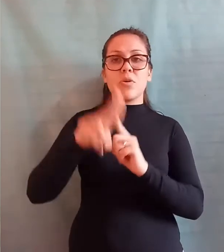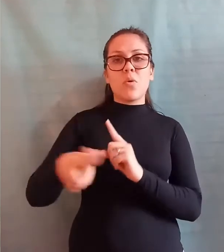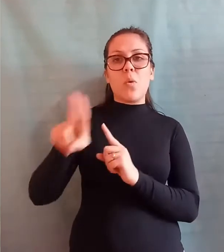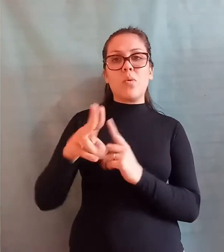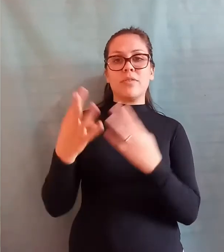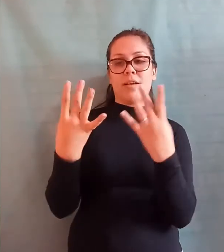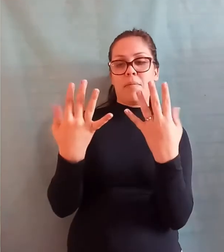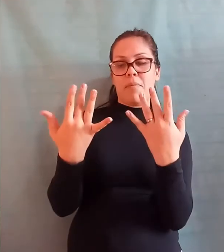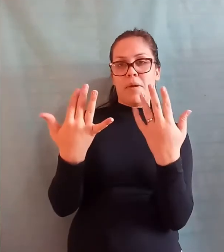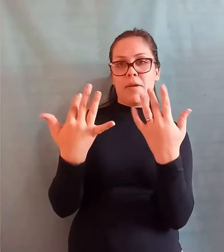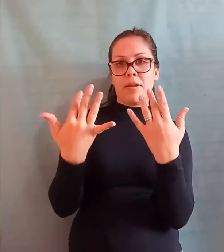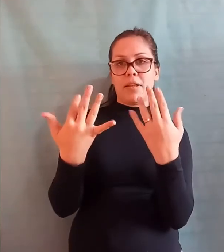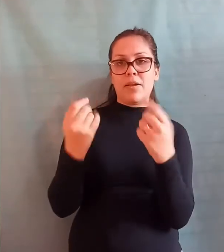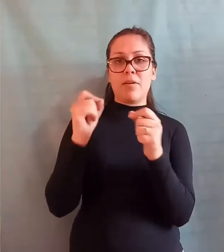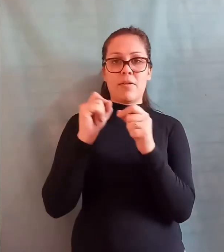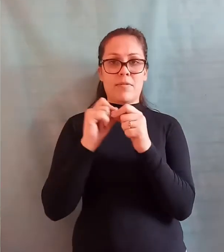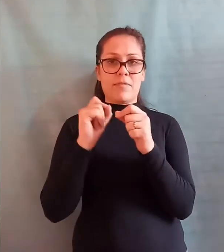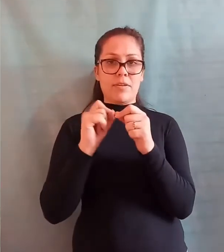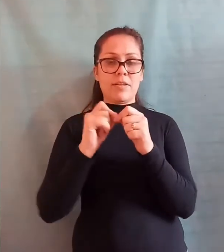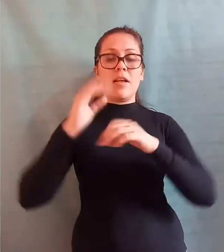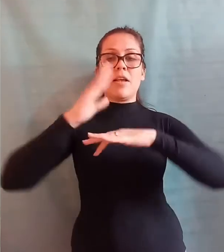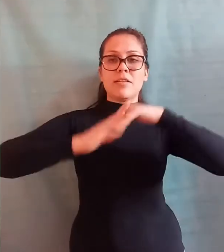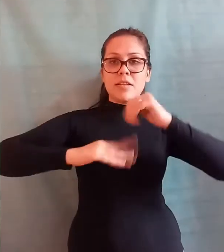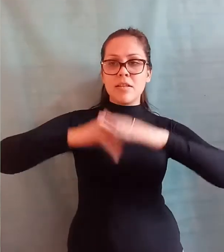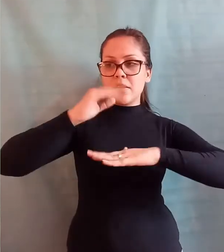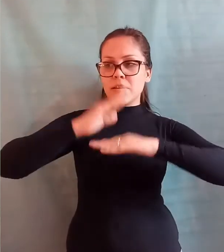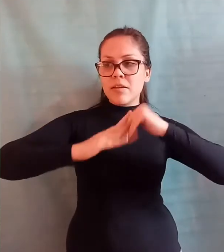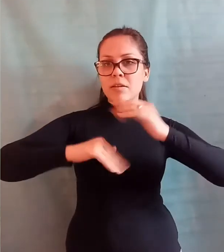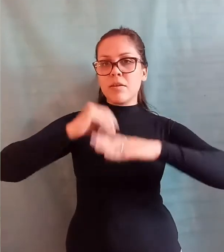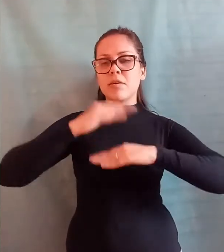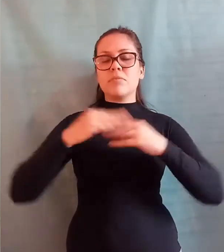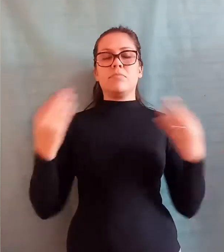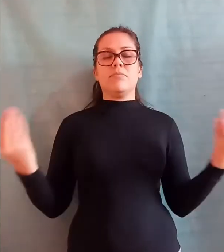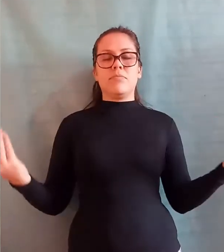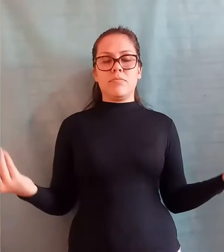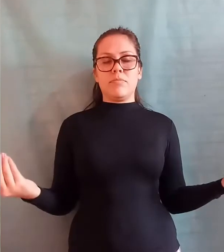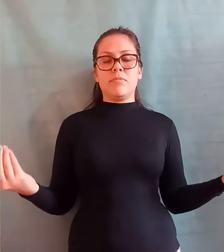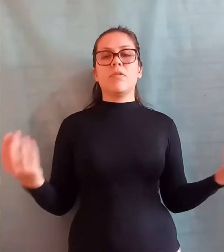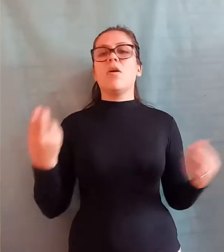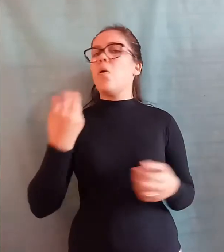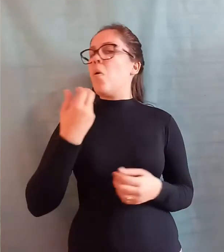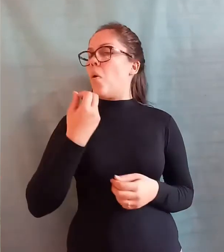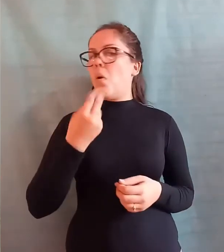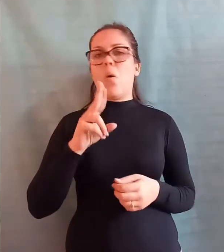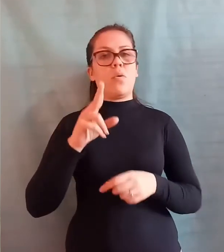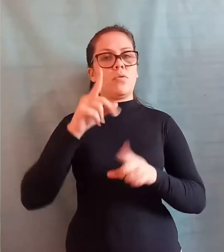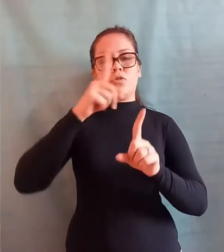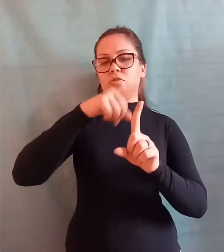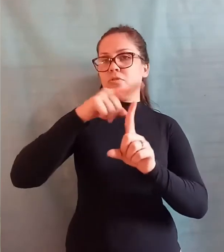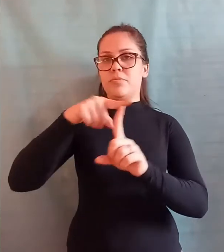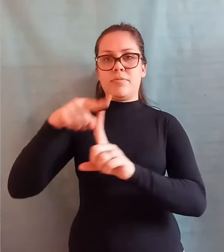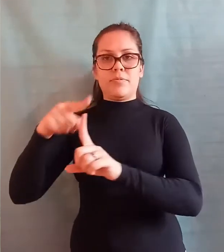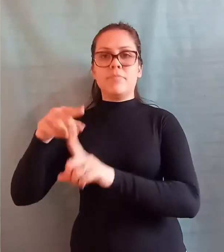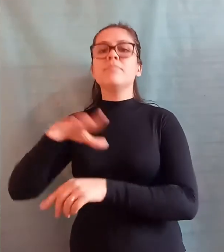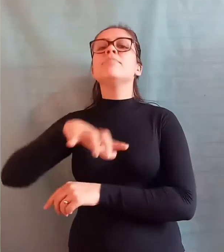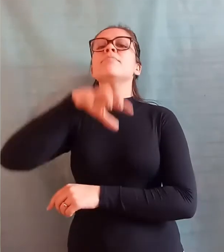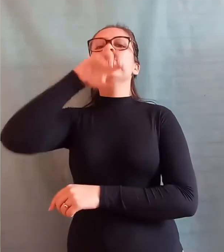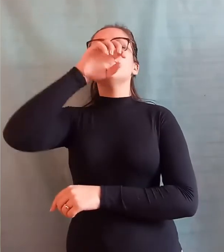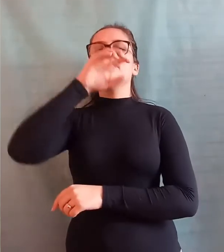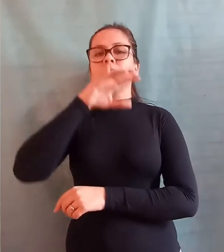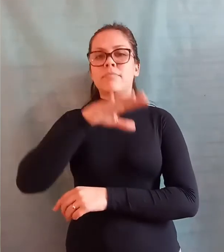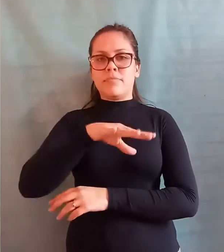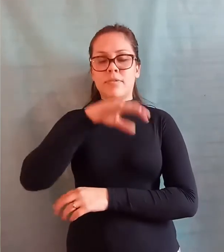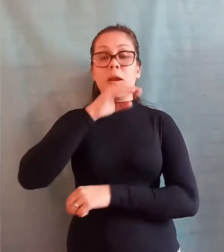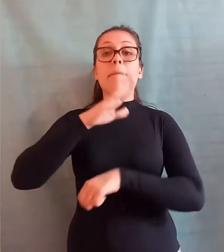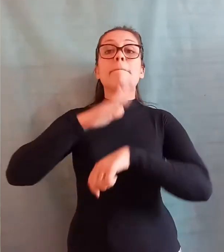mãos, são gestos realizados durante as práticas de yoga ou de meditação ou mesmo de respiração.